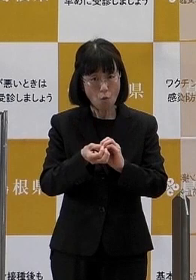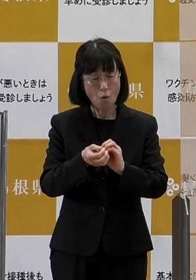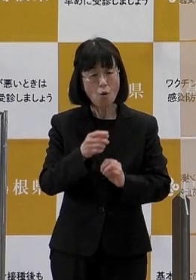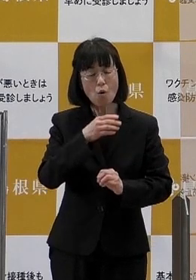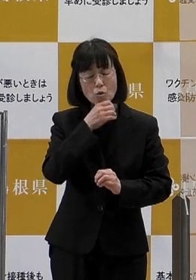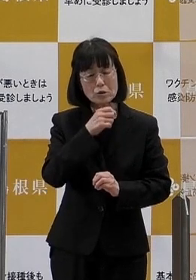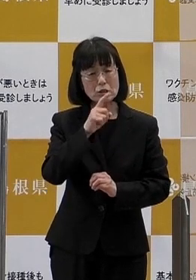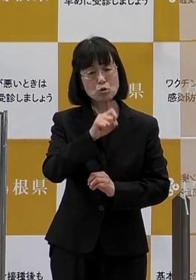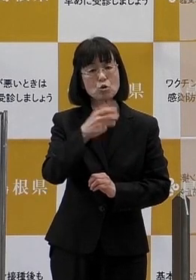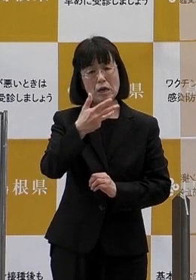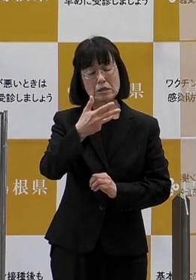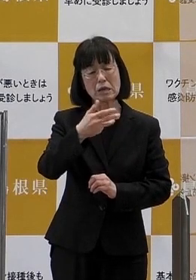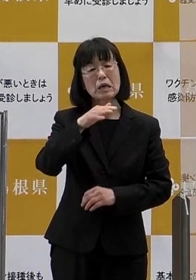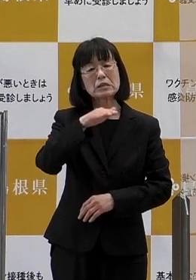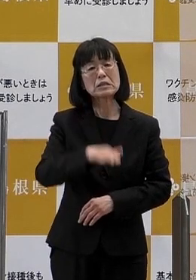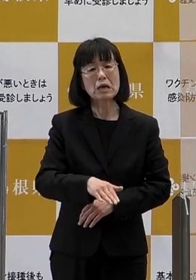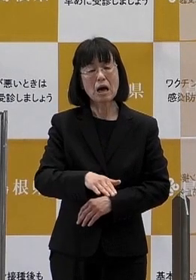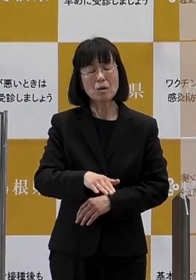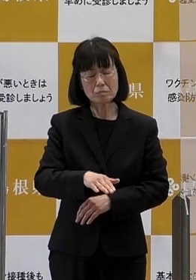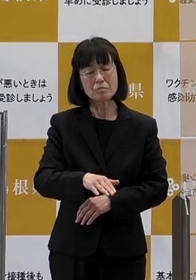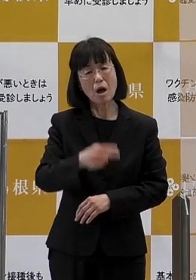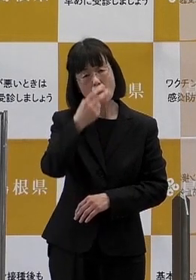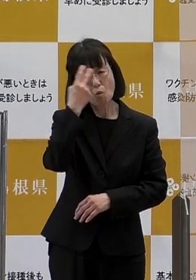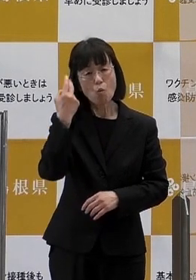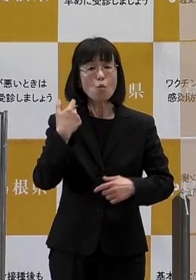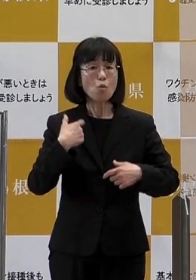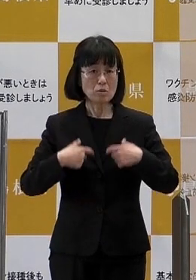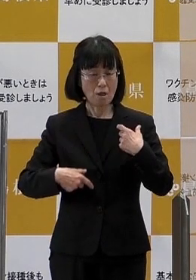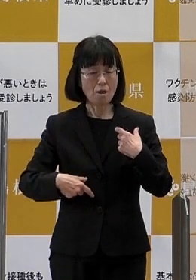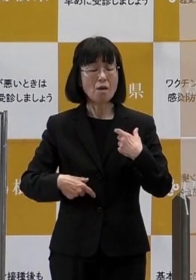以下、いわゆる